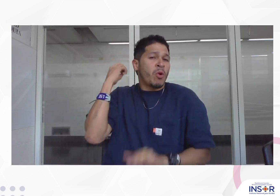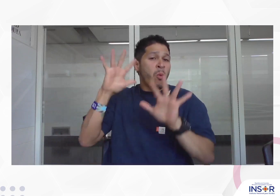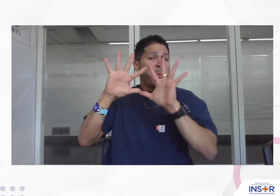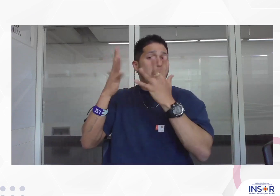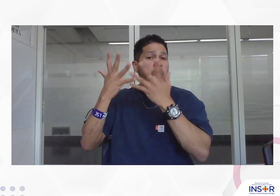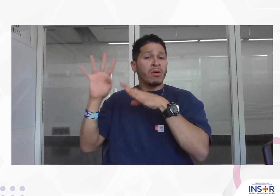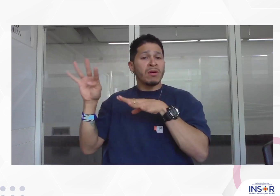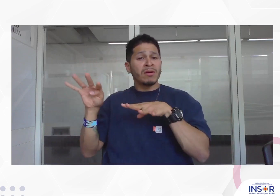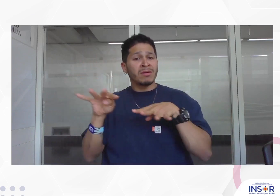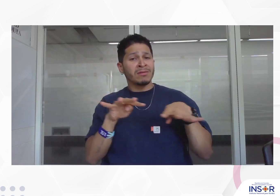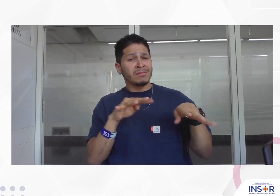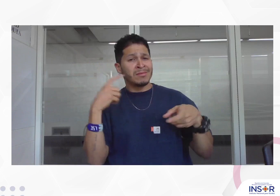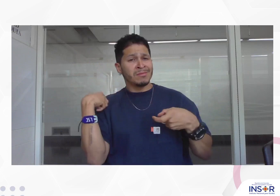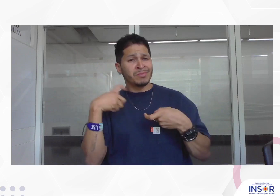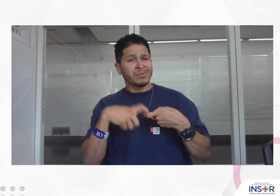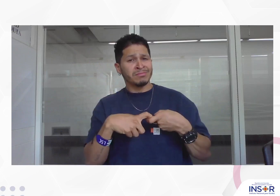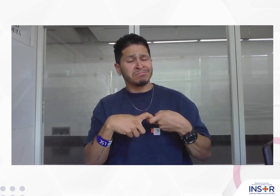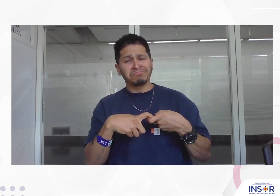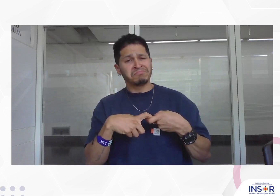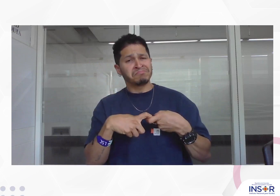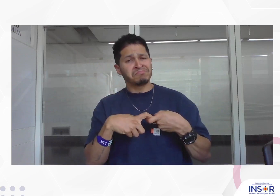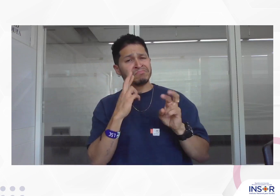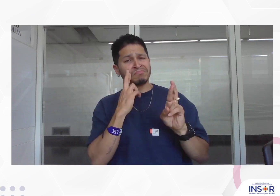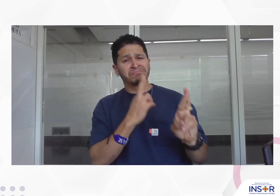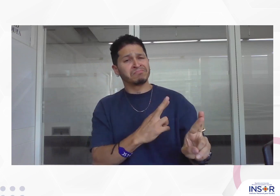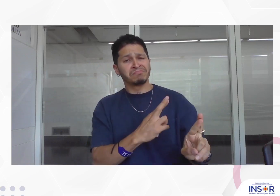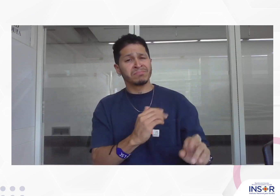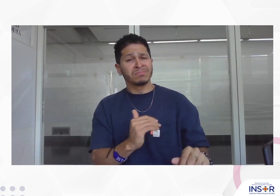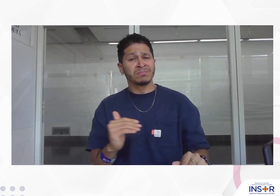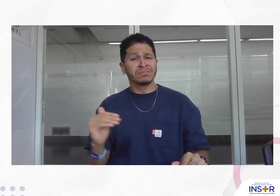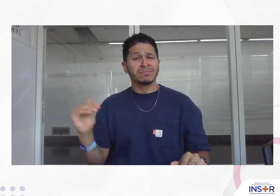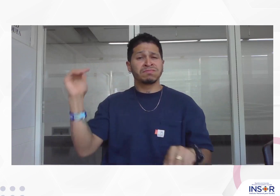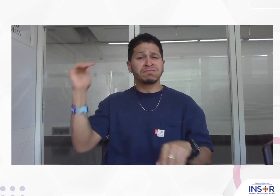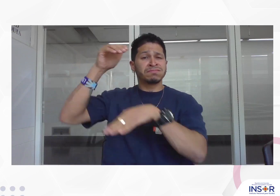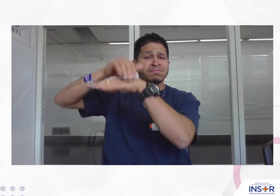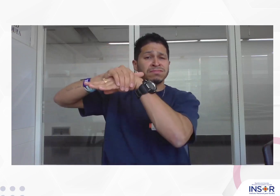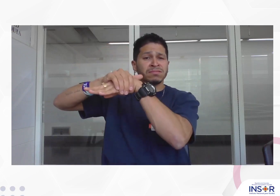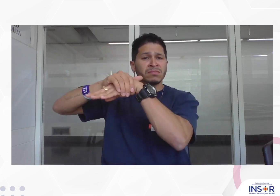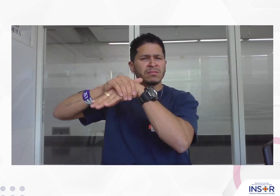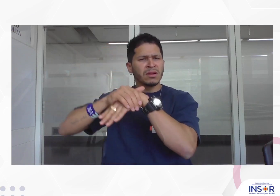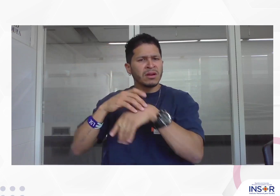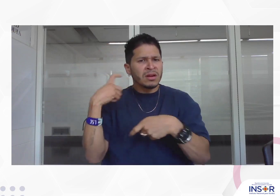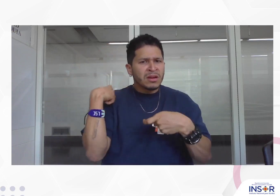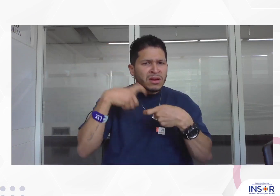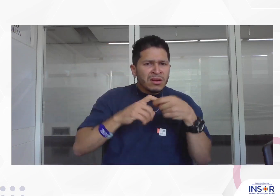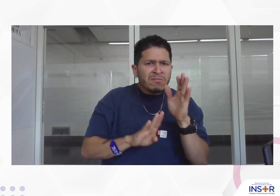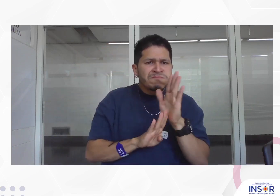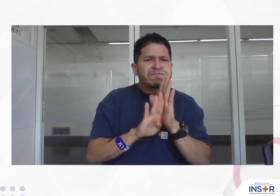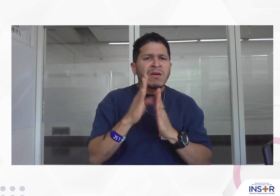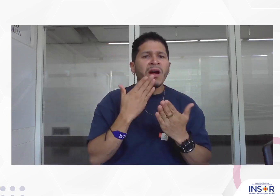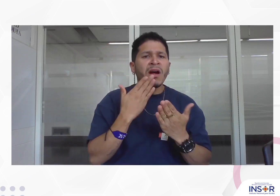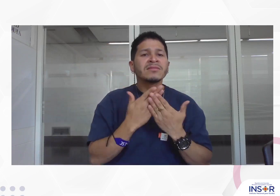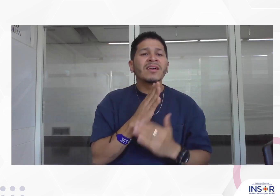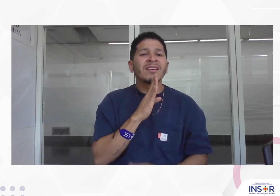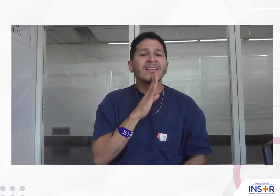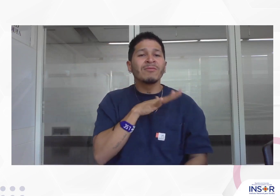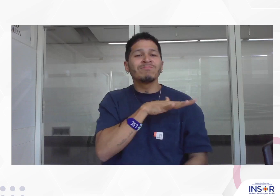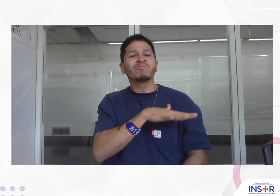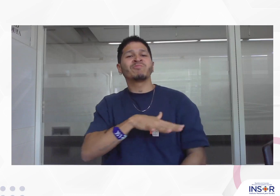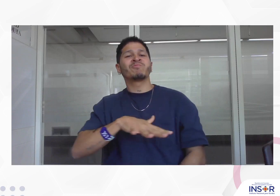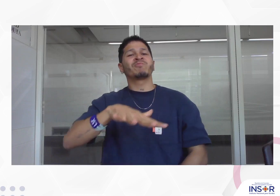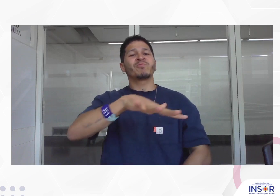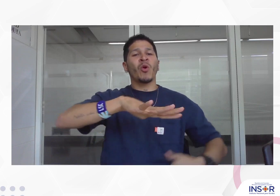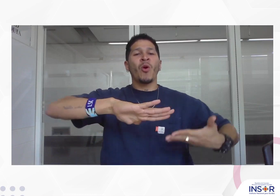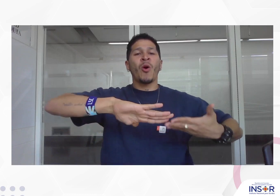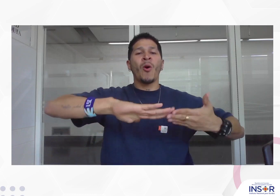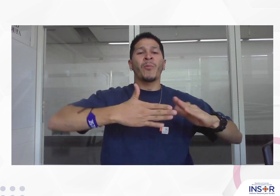para producir ese conocimiento directo en lengua de señas, porque lo que siempre sucede es que el español es